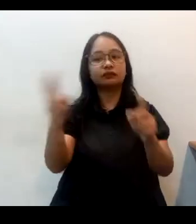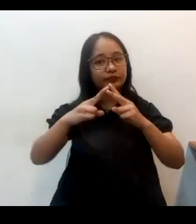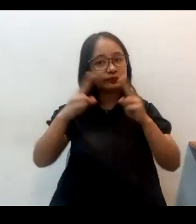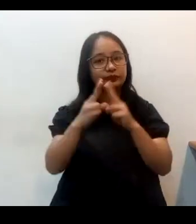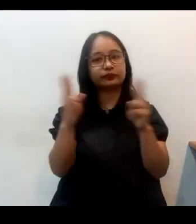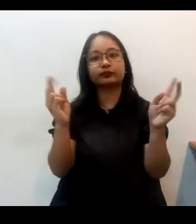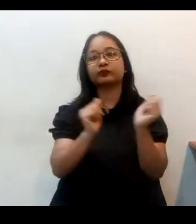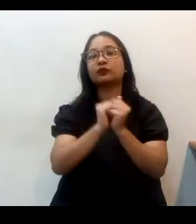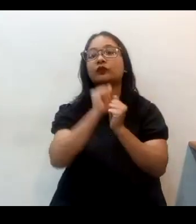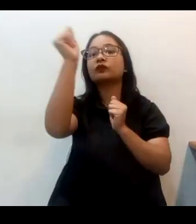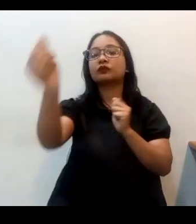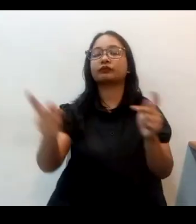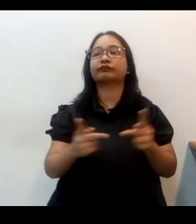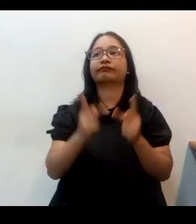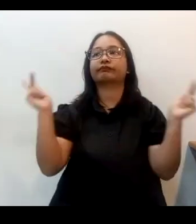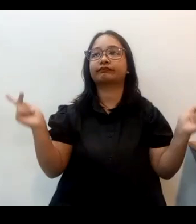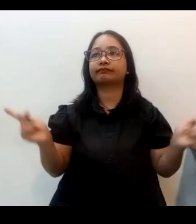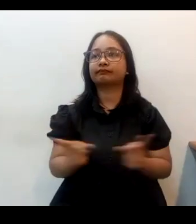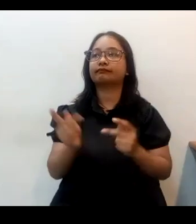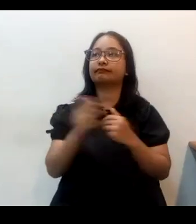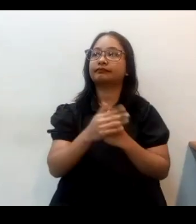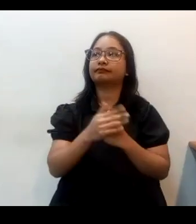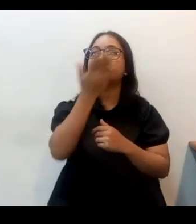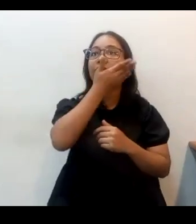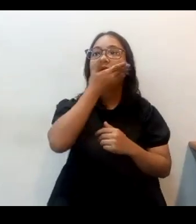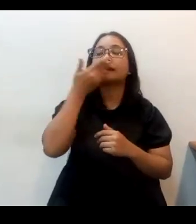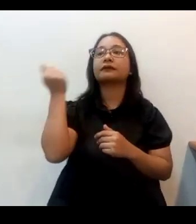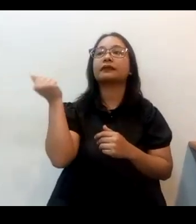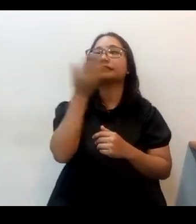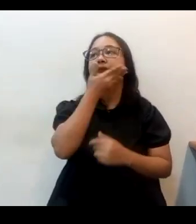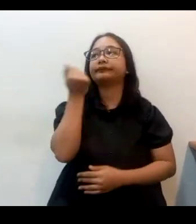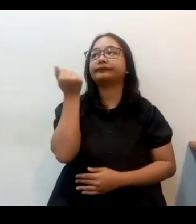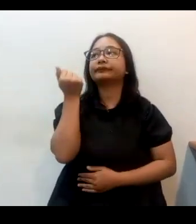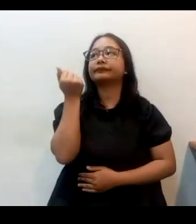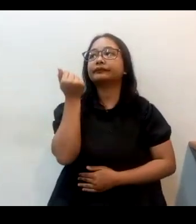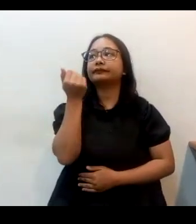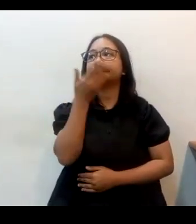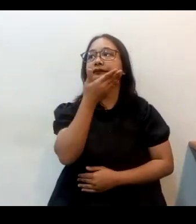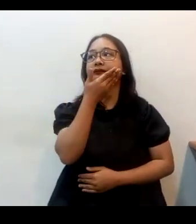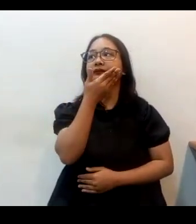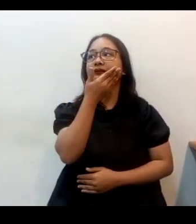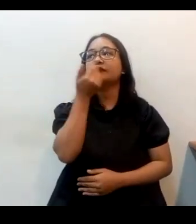malayo. The best eyesight of the bird is ostrich.